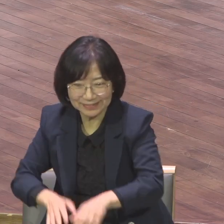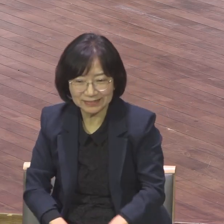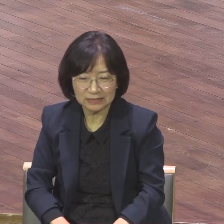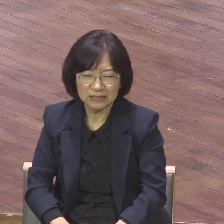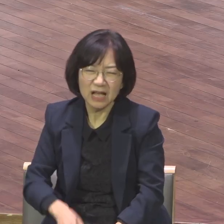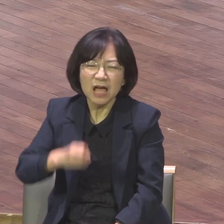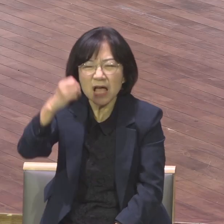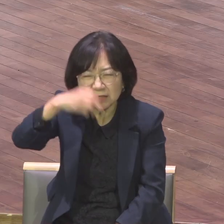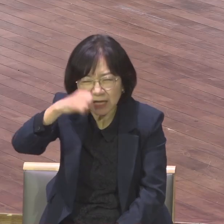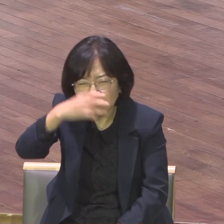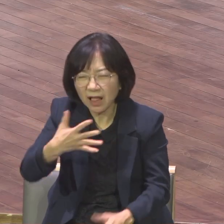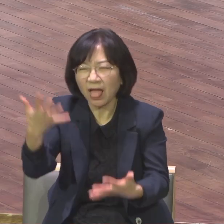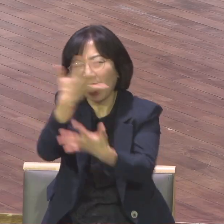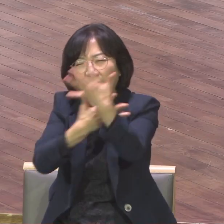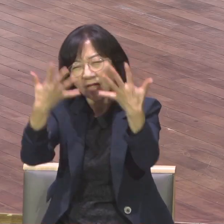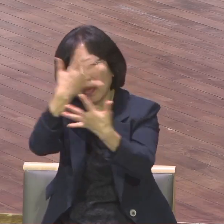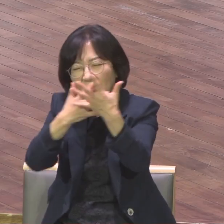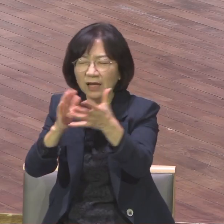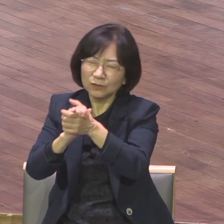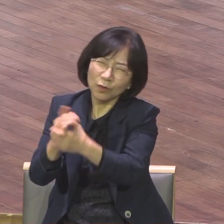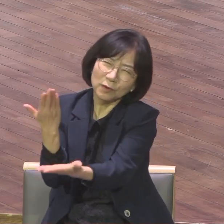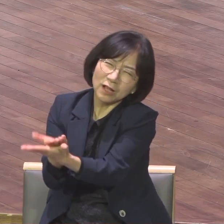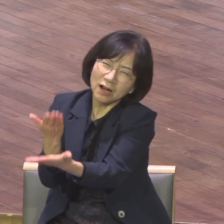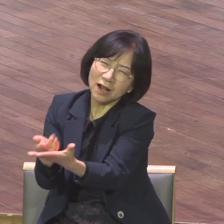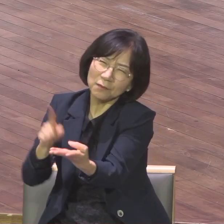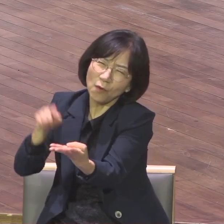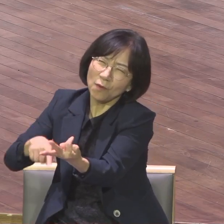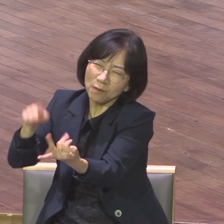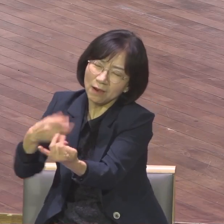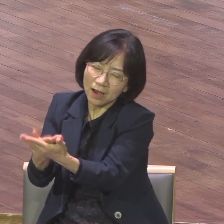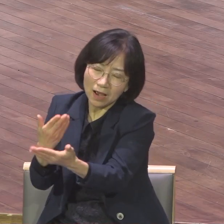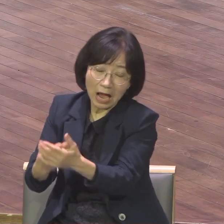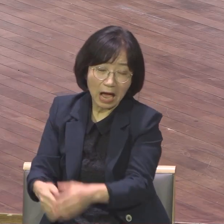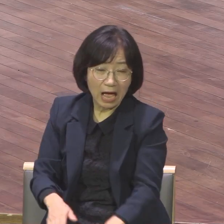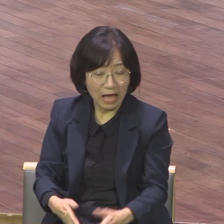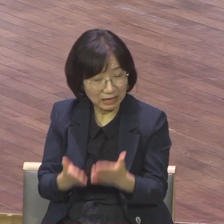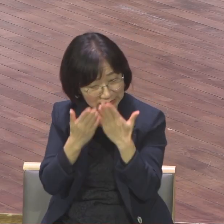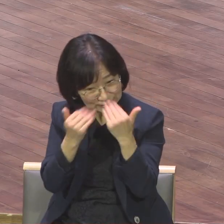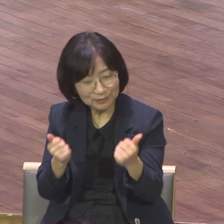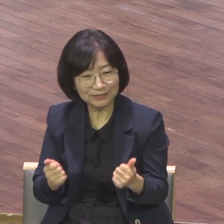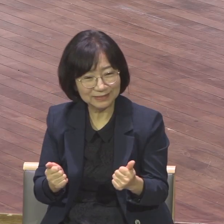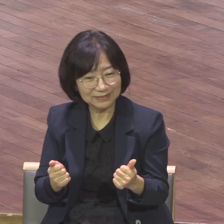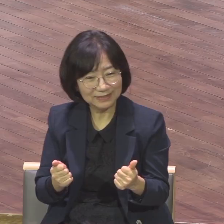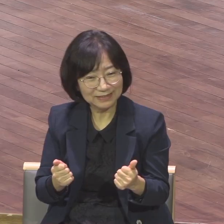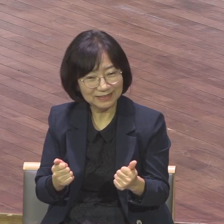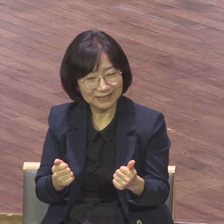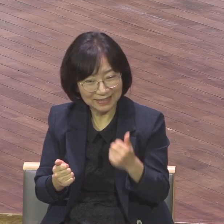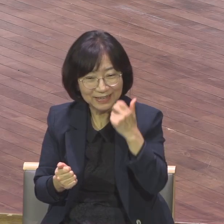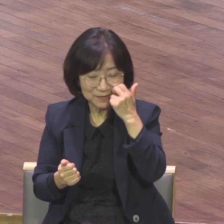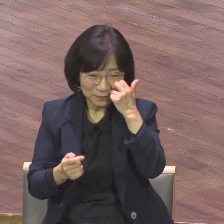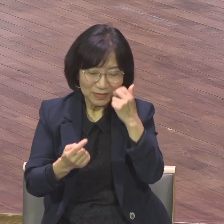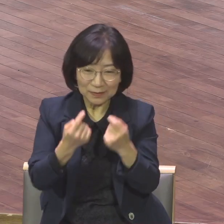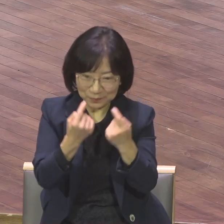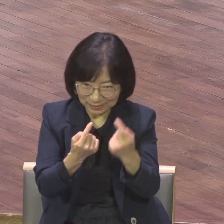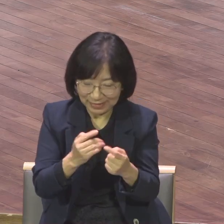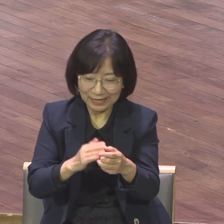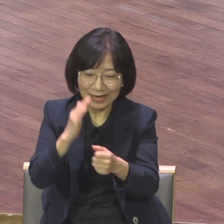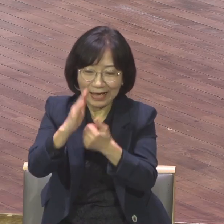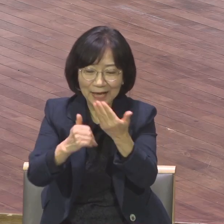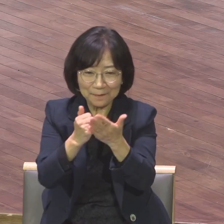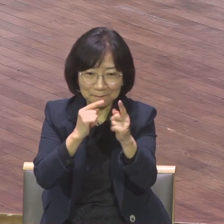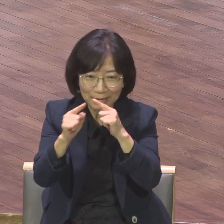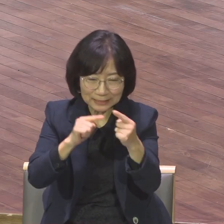만연한 기도하면요 지루하고요, 기도도 지속 안 돼요. 그래서 우리가 예배 끝나면 그 말씀 잡고 기도하라 하지